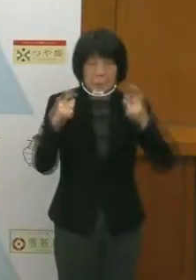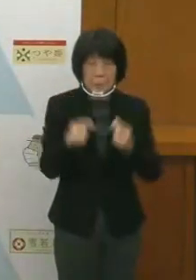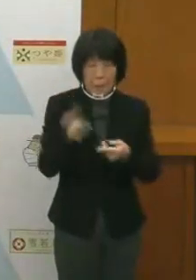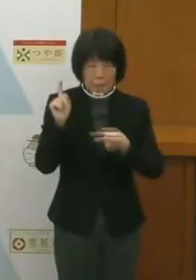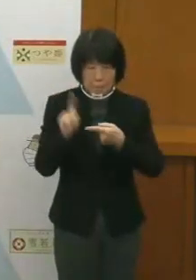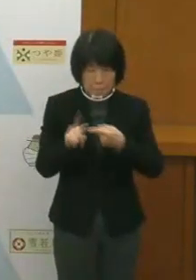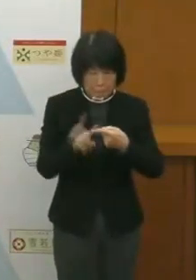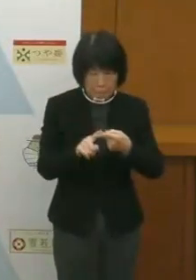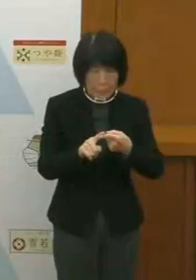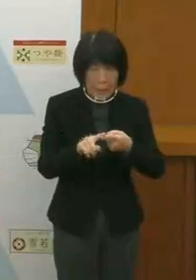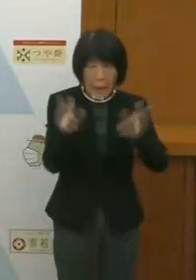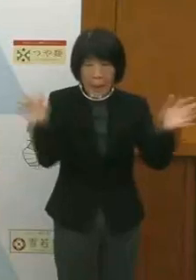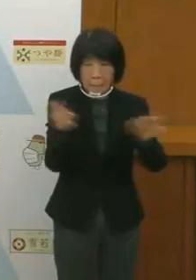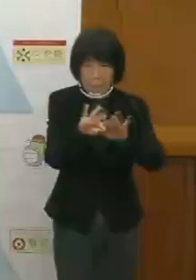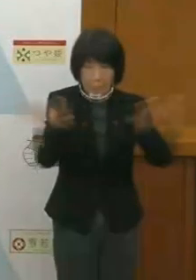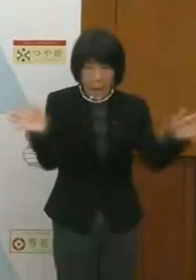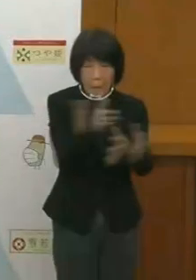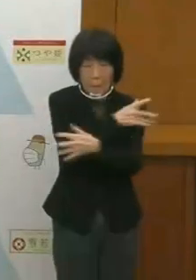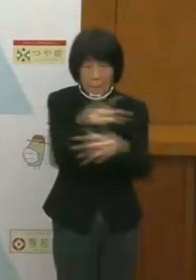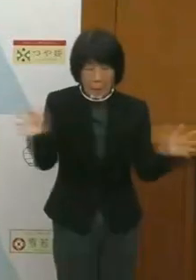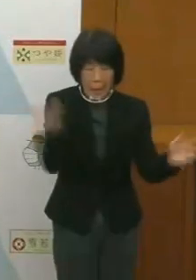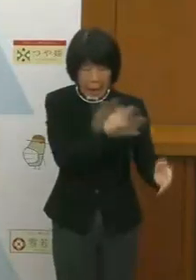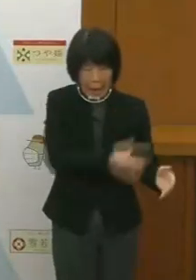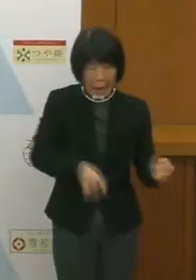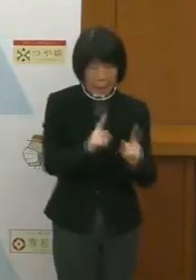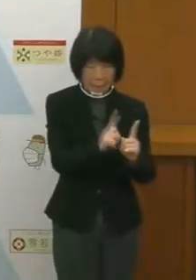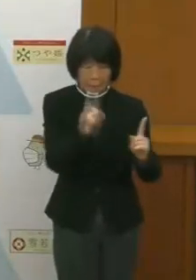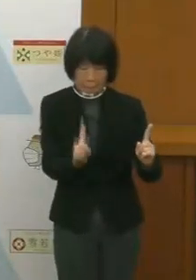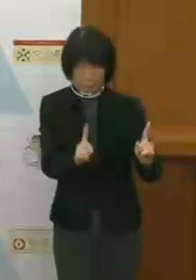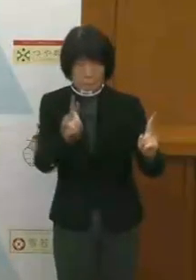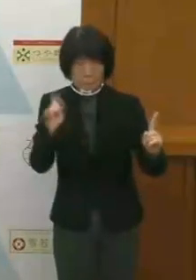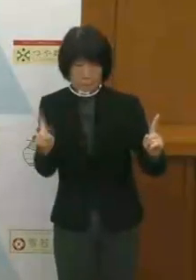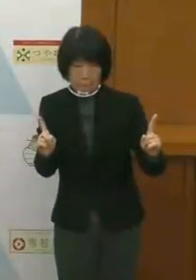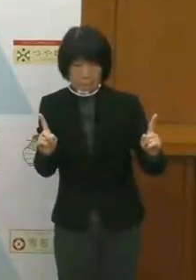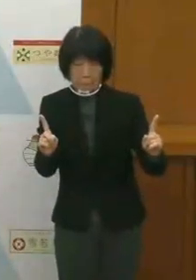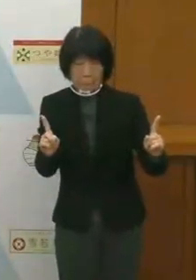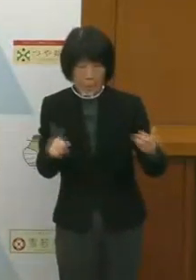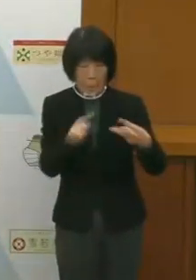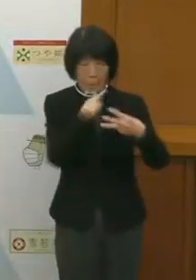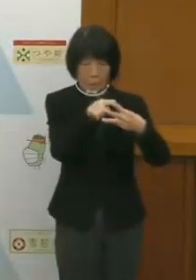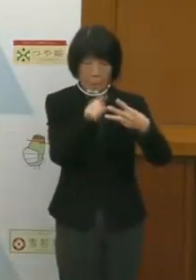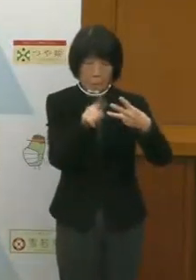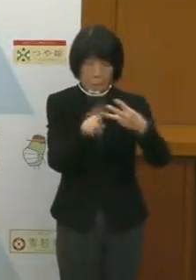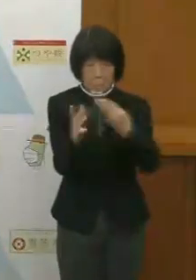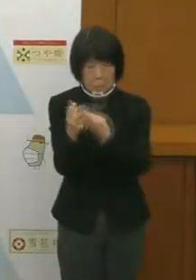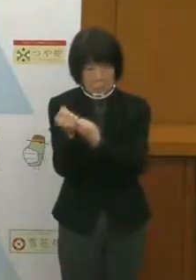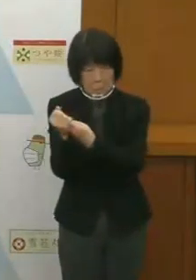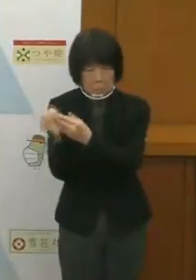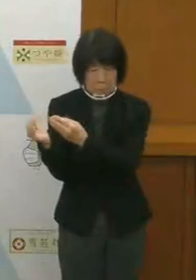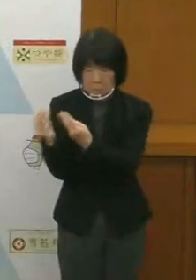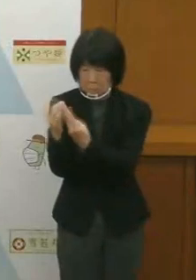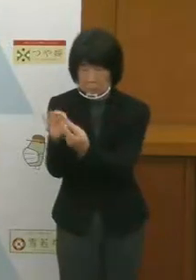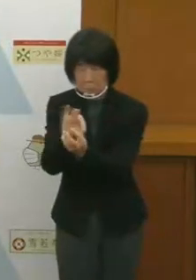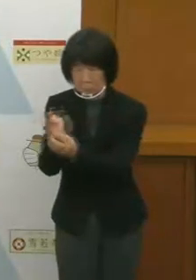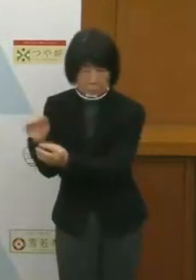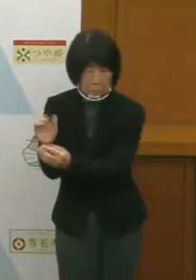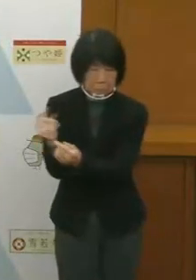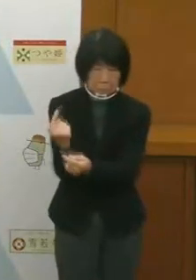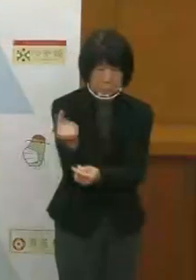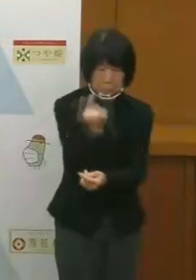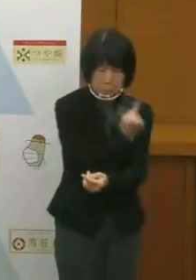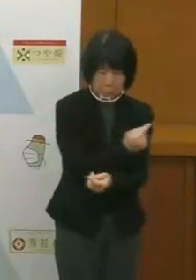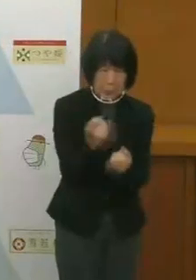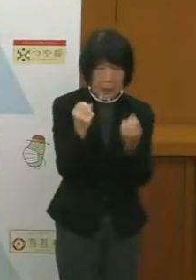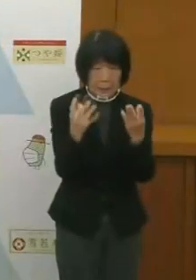適切な換気、身体的距離の確保、3つの密を避けるなどの